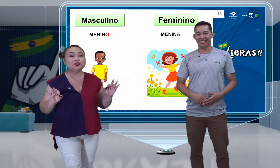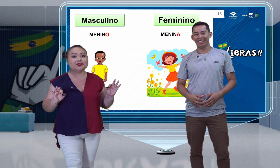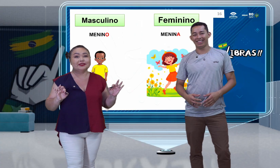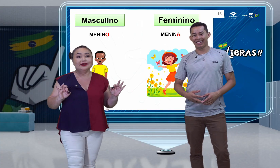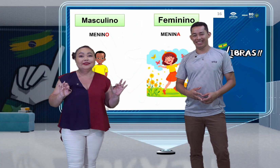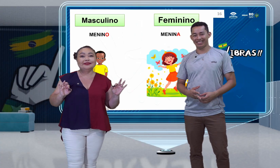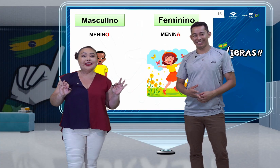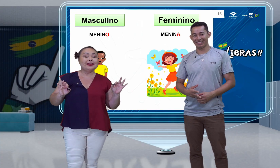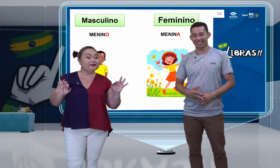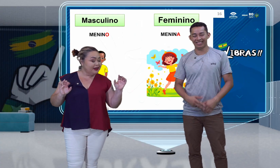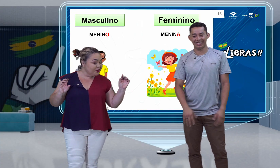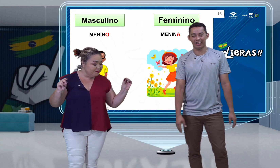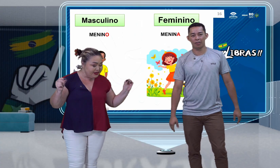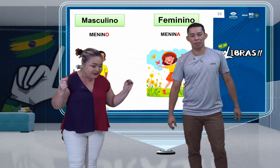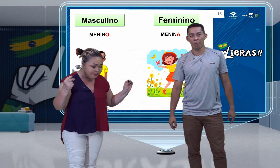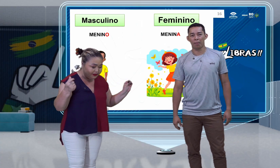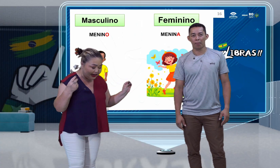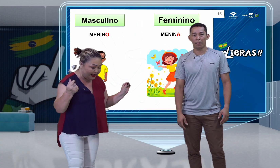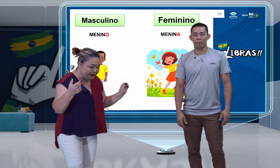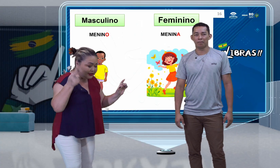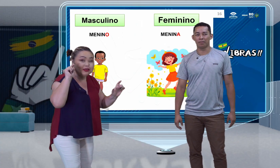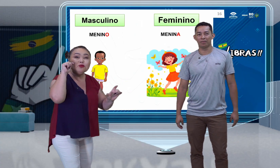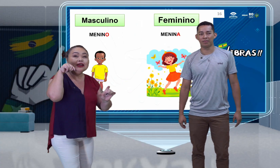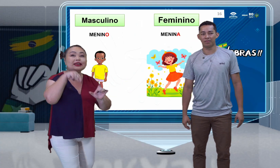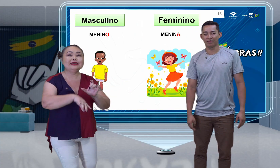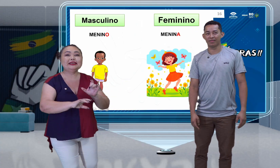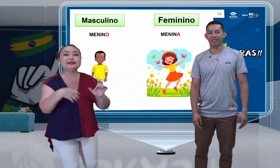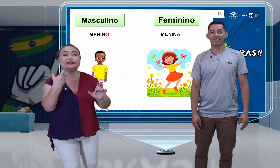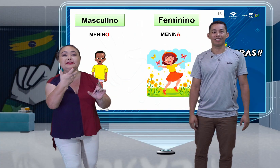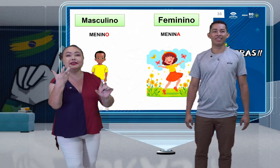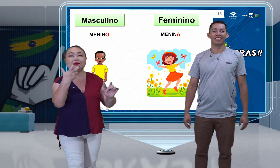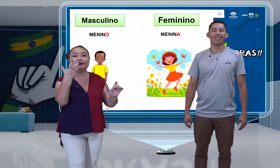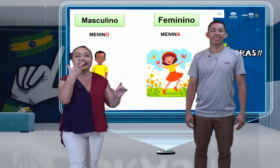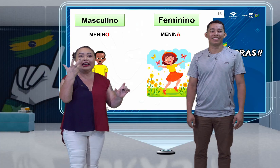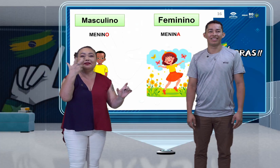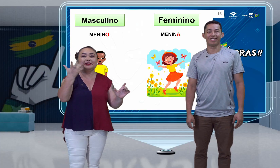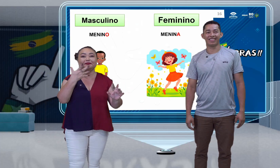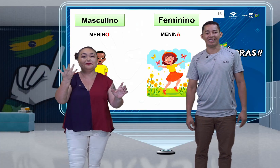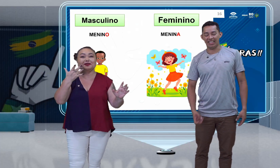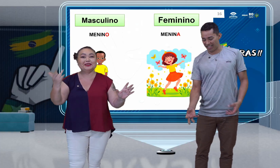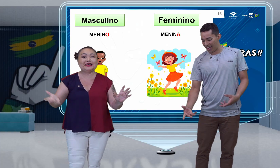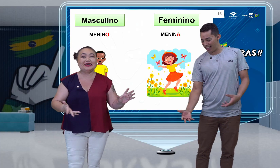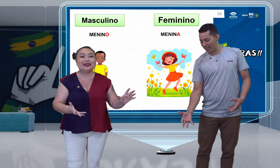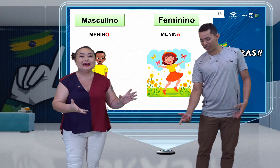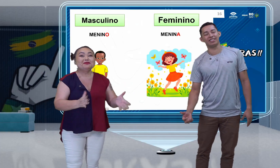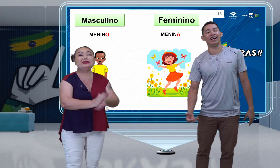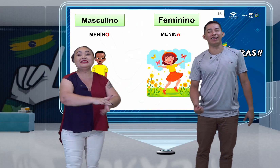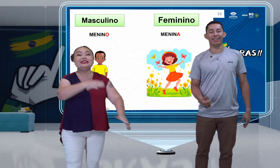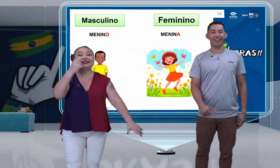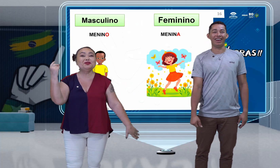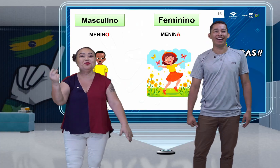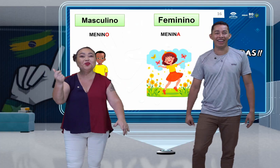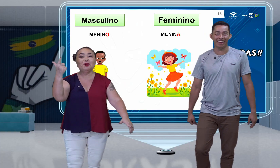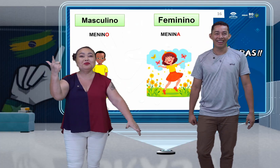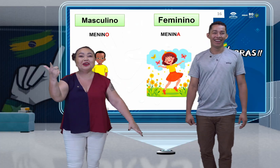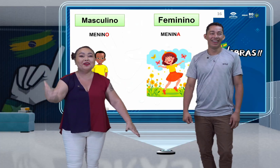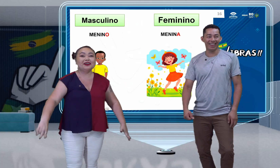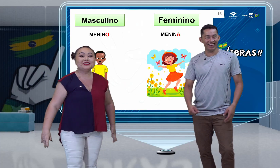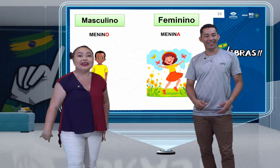Jorge, né? Ele fala como ele tem a palavra, ainda mergulhar na essência da palavra, enfim. Nas raízes lá, Esqueci o nome do negócio.